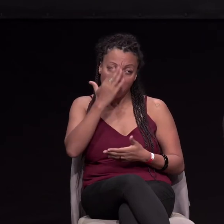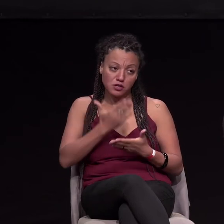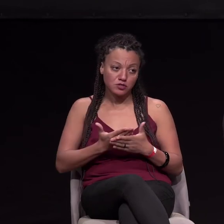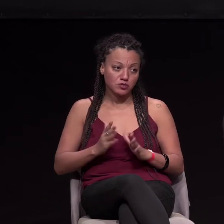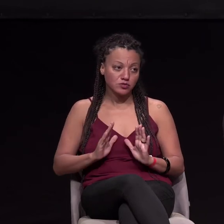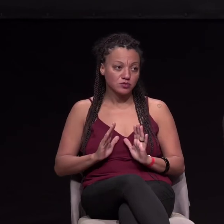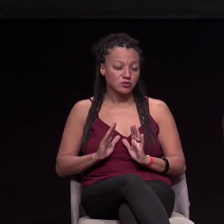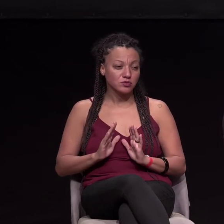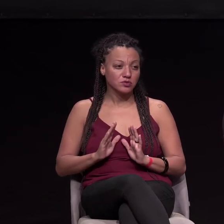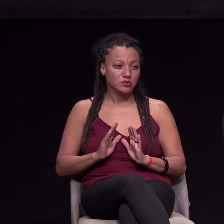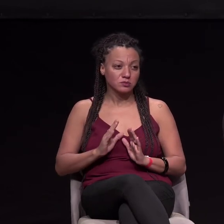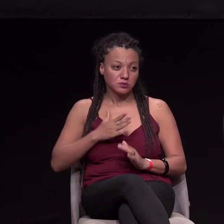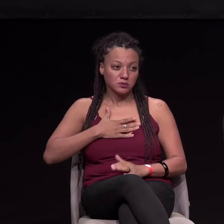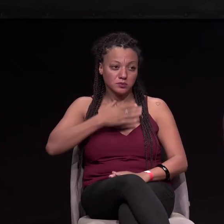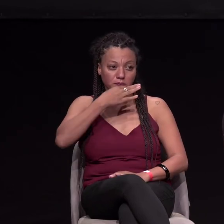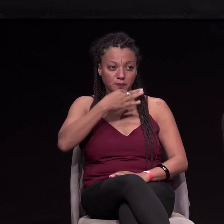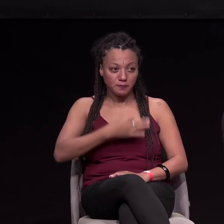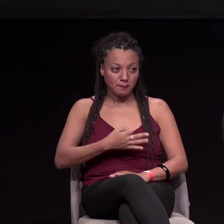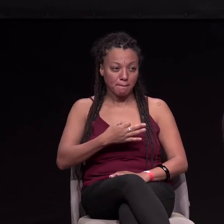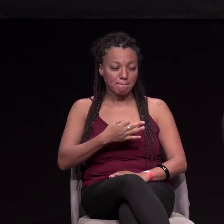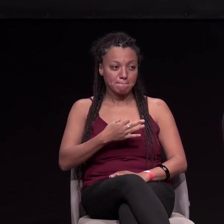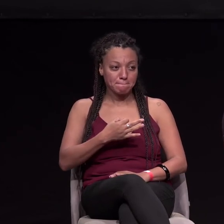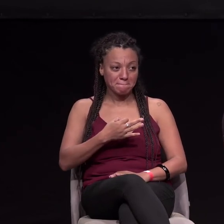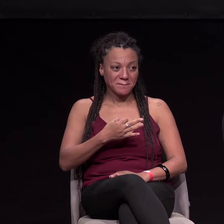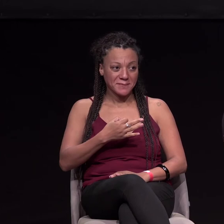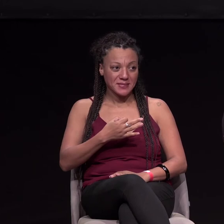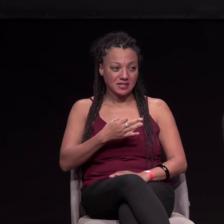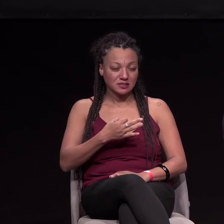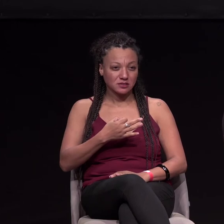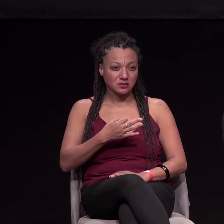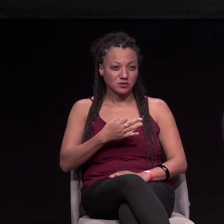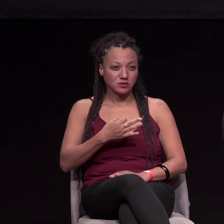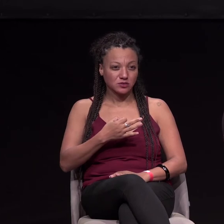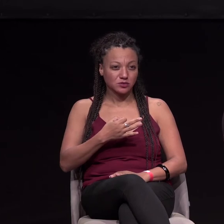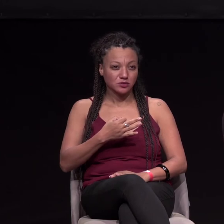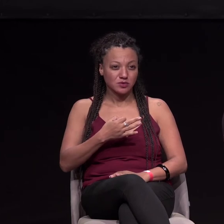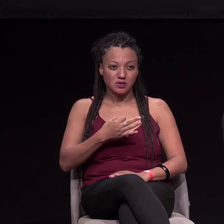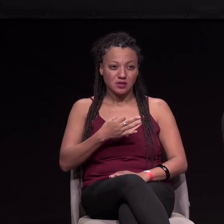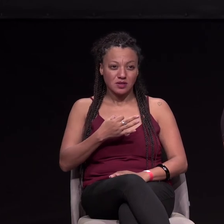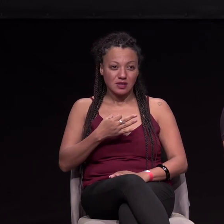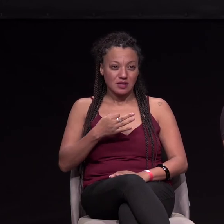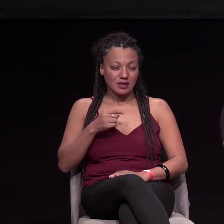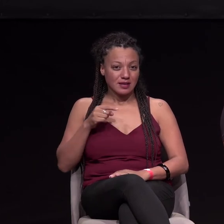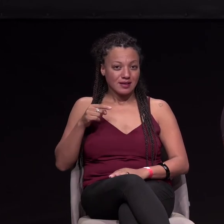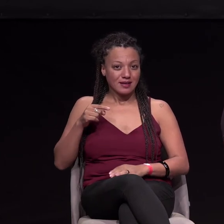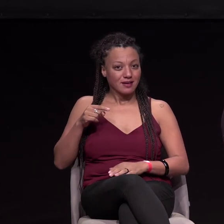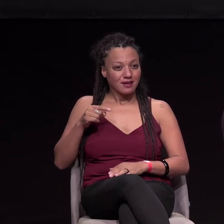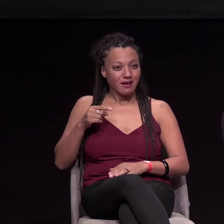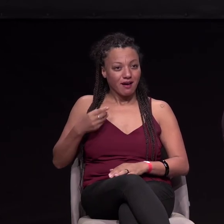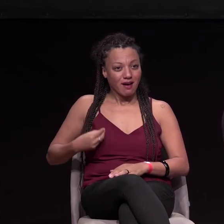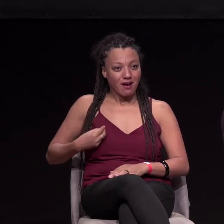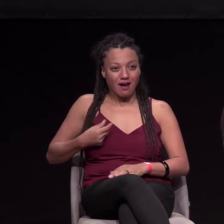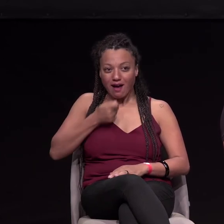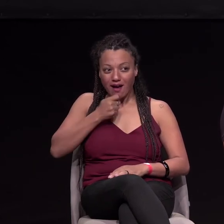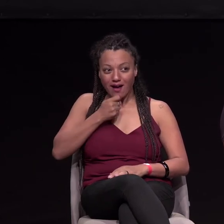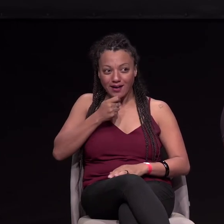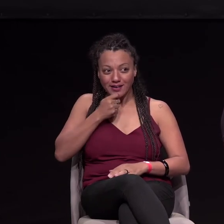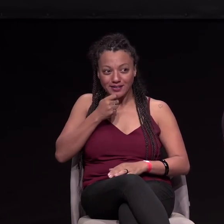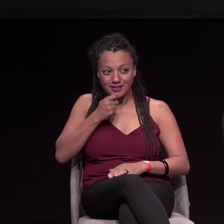isso que na verdade é essa essa expressão ainda não está fora desses limites